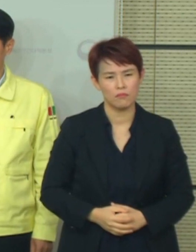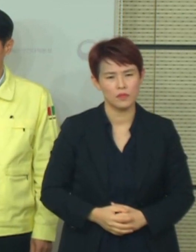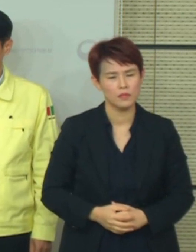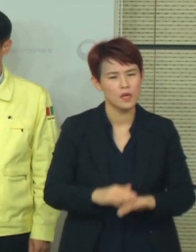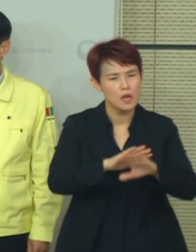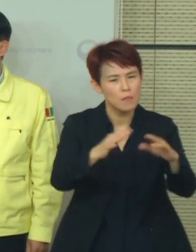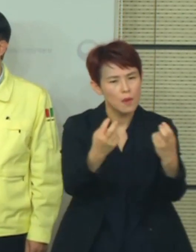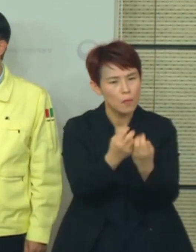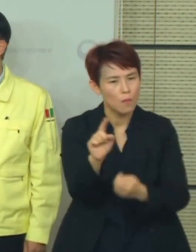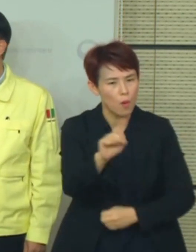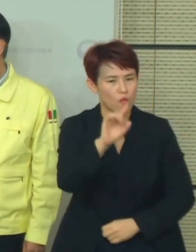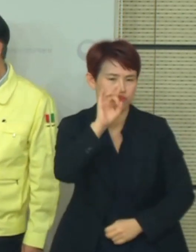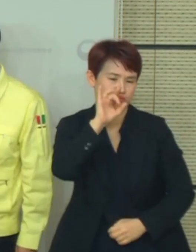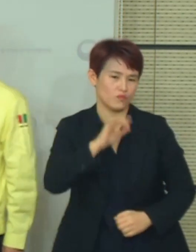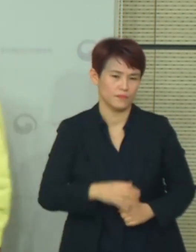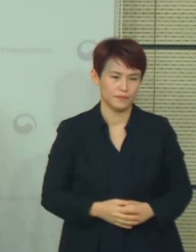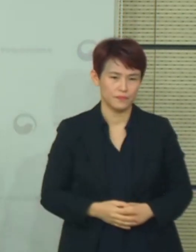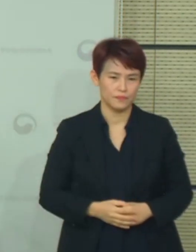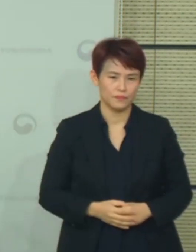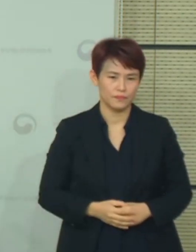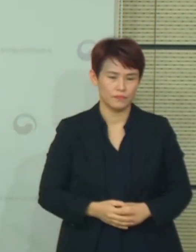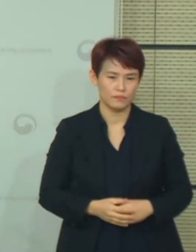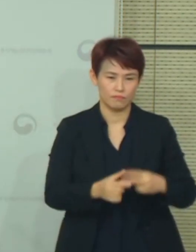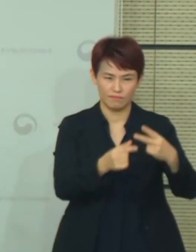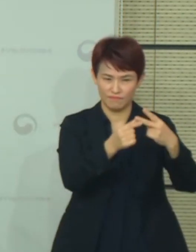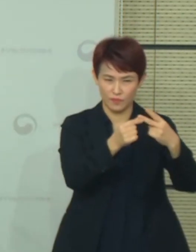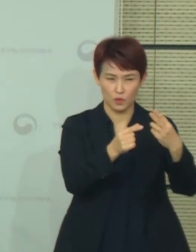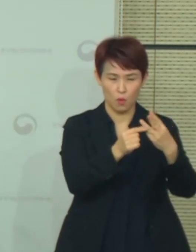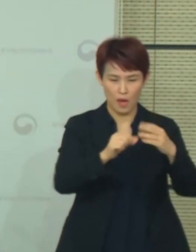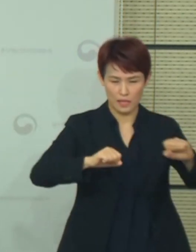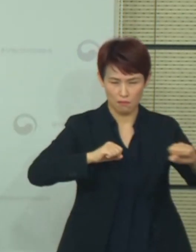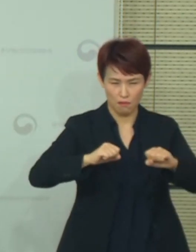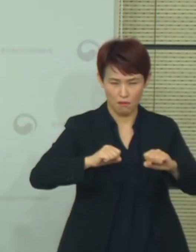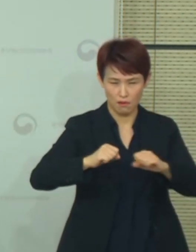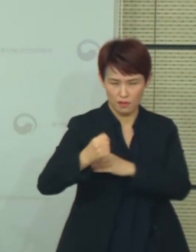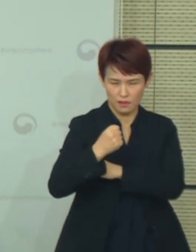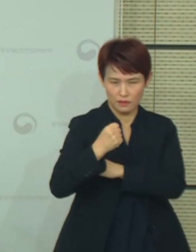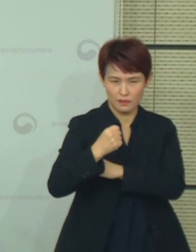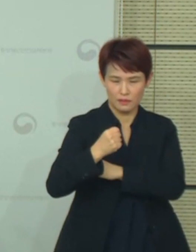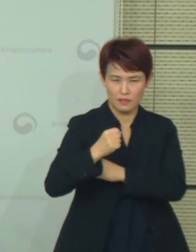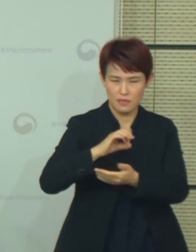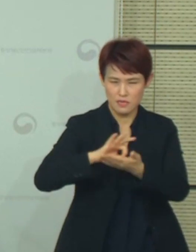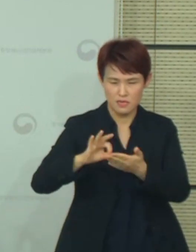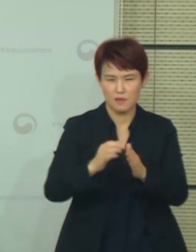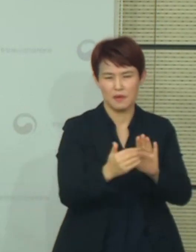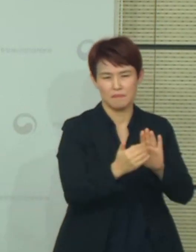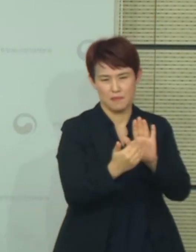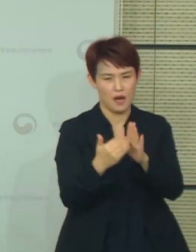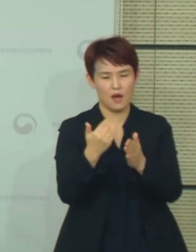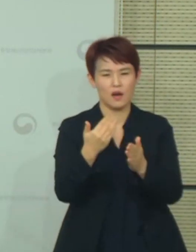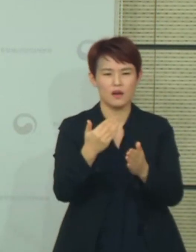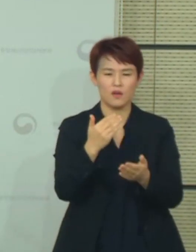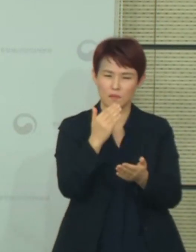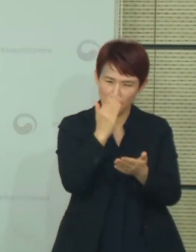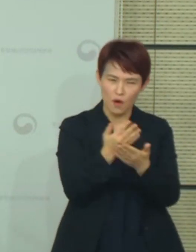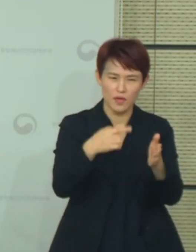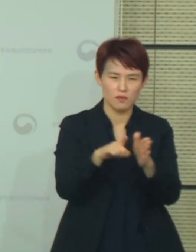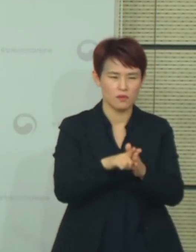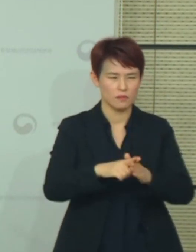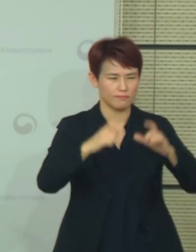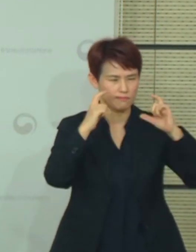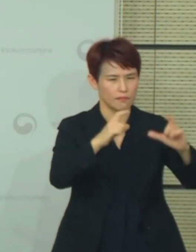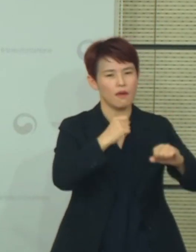대책을 마련하고 있는지 궁금하고 그 행정력 낭비를 막는 차원에서 이런 사람들한테 좀 강한 메시지 좀